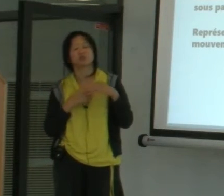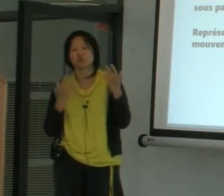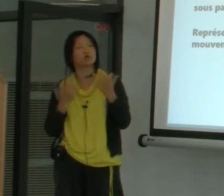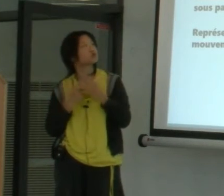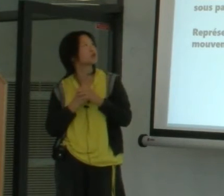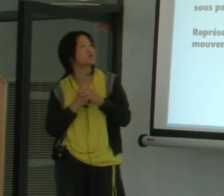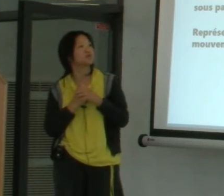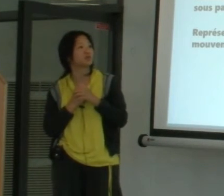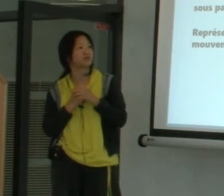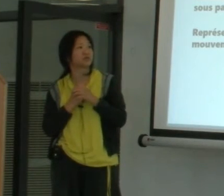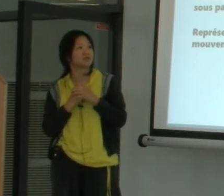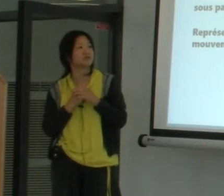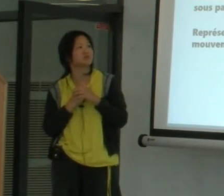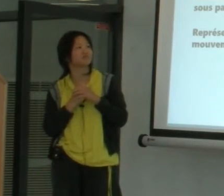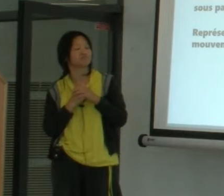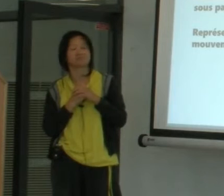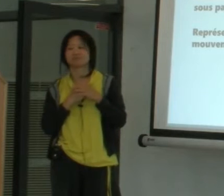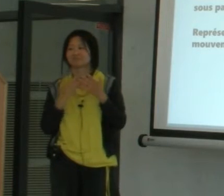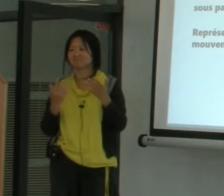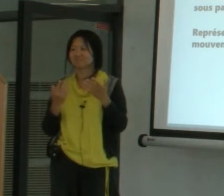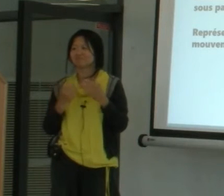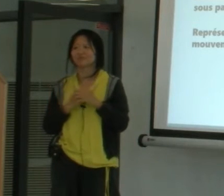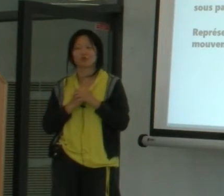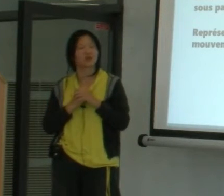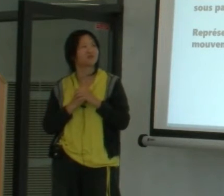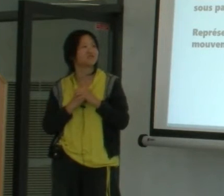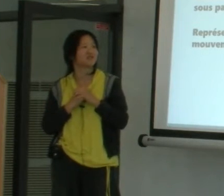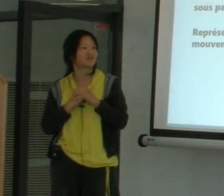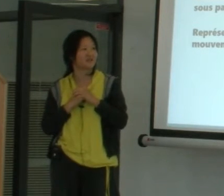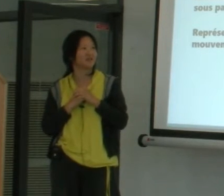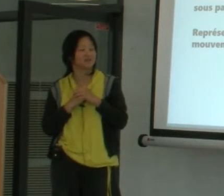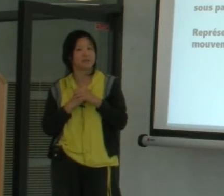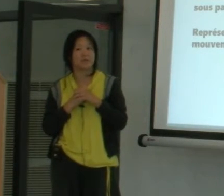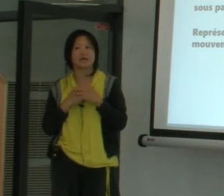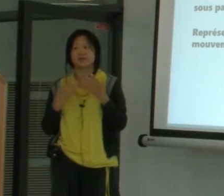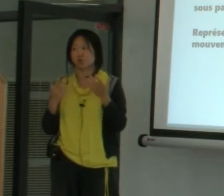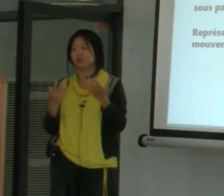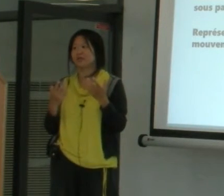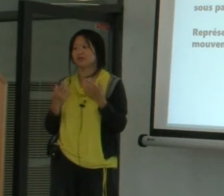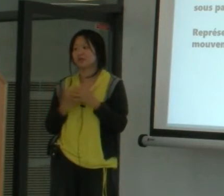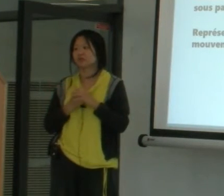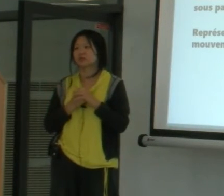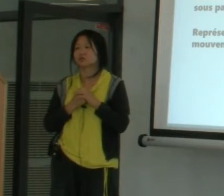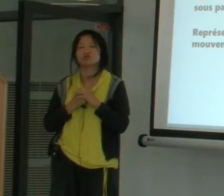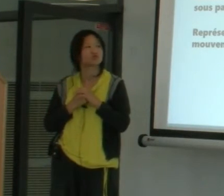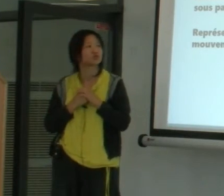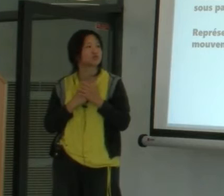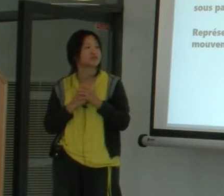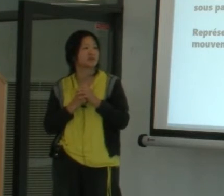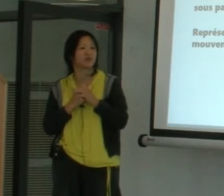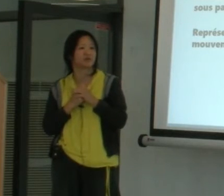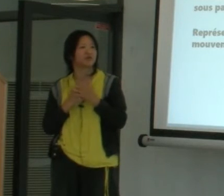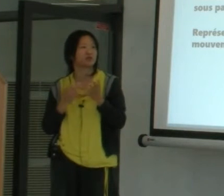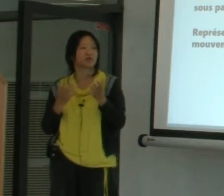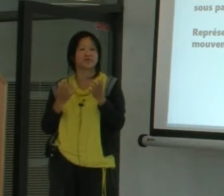Voilà, donc comment construire rapidement en fait un signe? On a réfléchi à ça. C'est assez compliqué en fait quand on est juste sur du